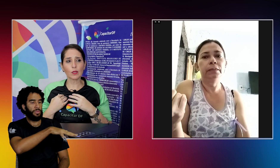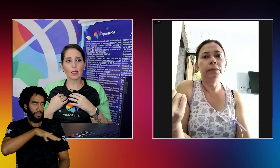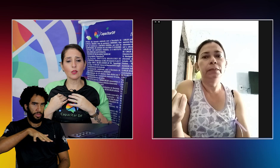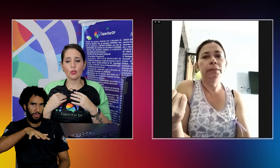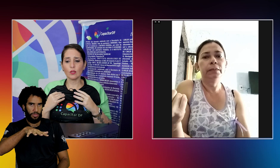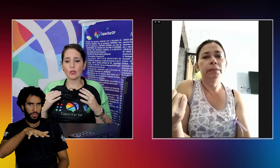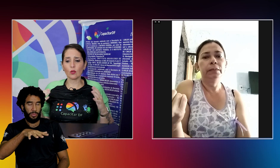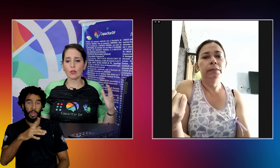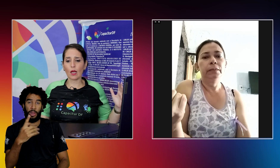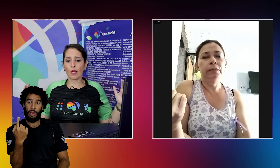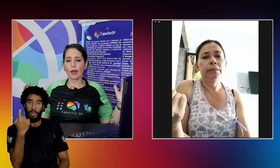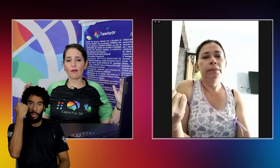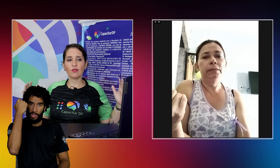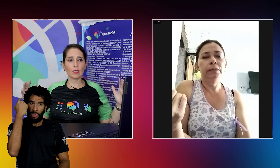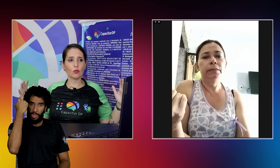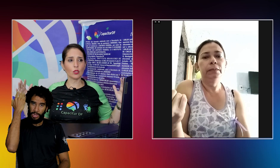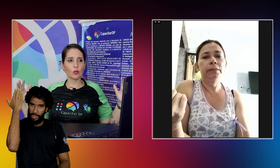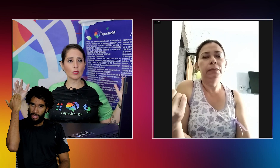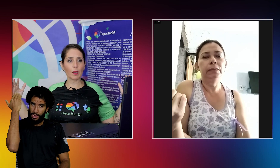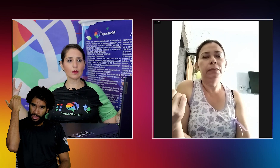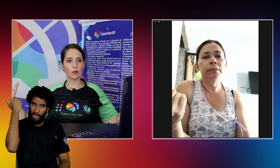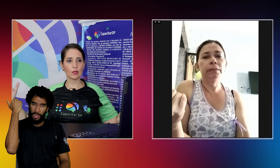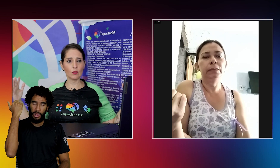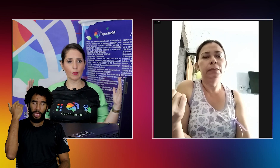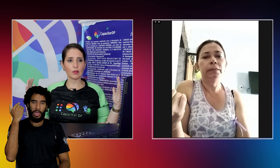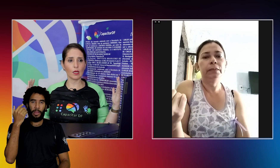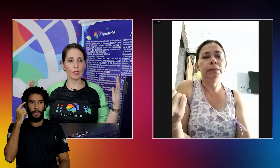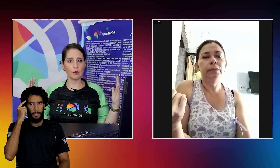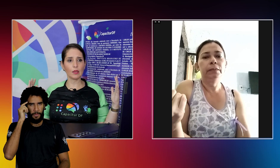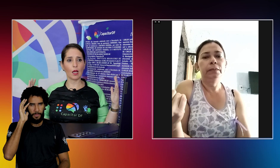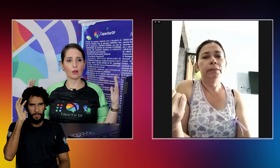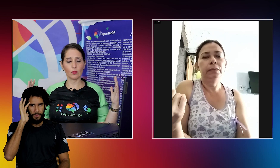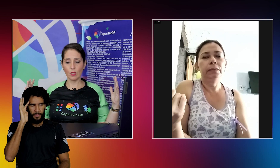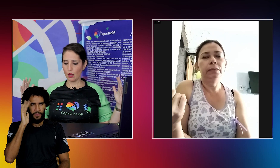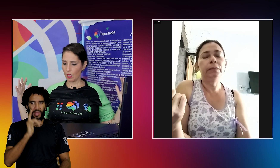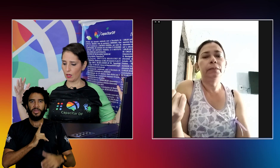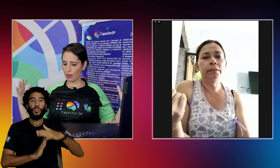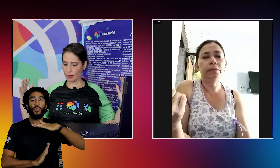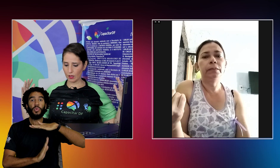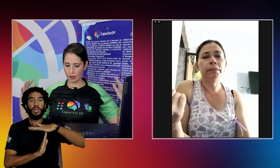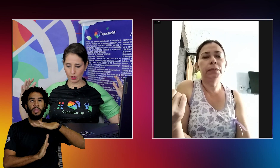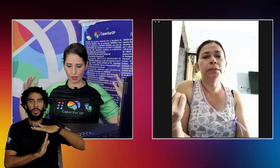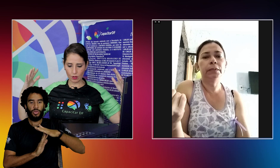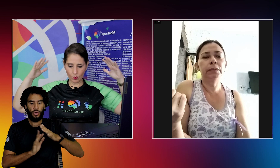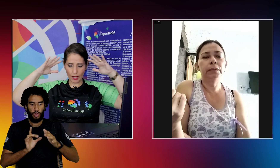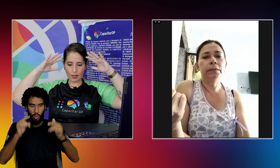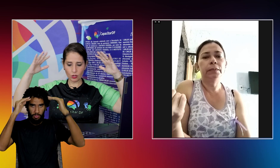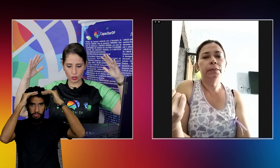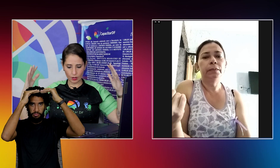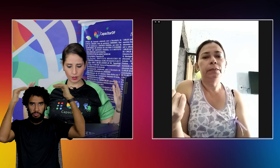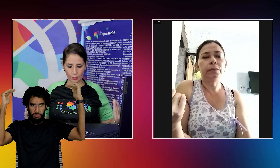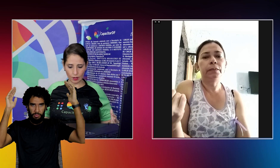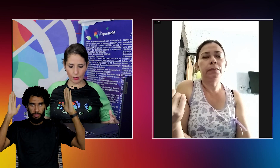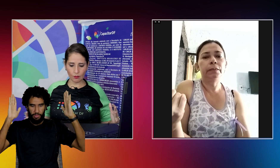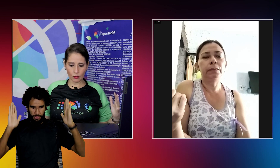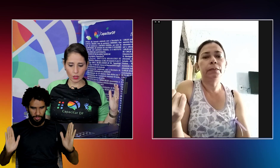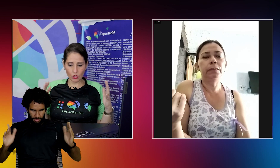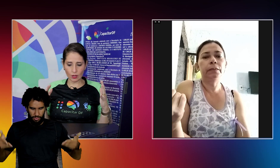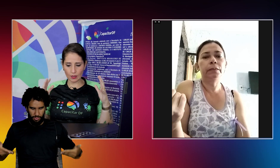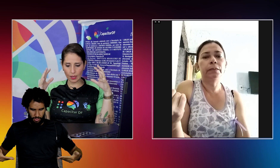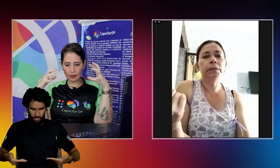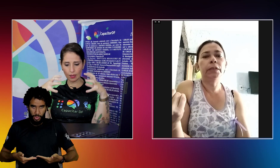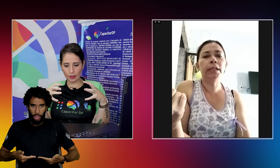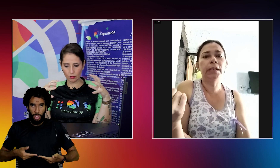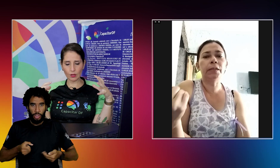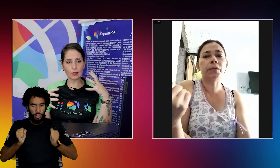tempo atrás, tinha-se a visão de que seu espaço era limitado. Era aqui, era uma caixinha aqui que você tinha